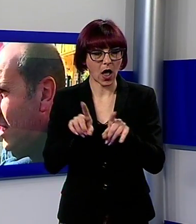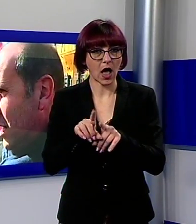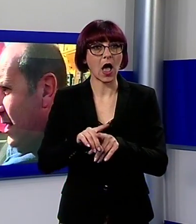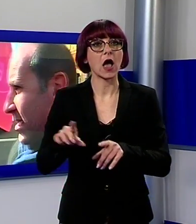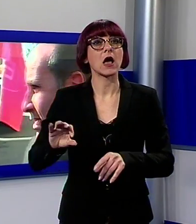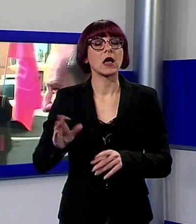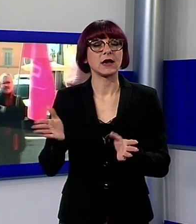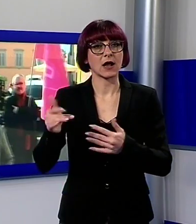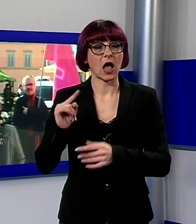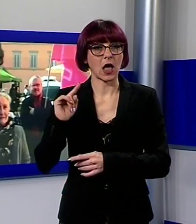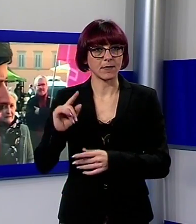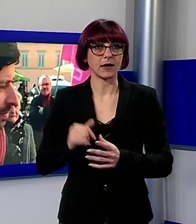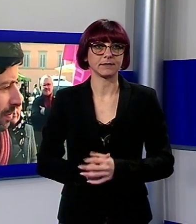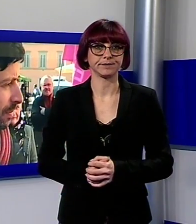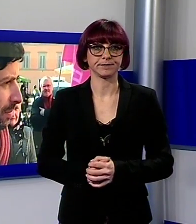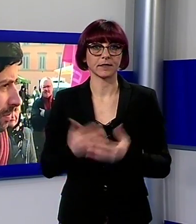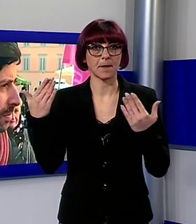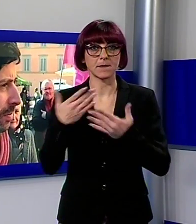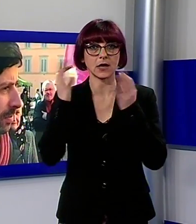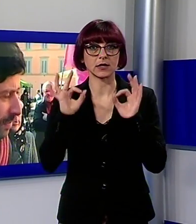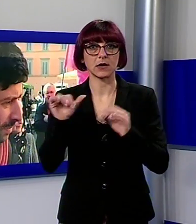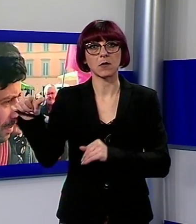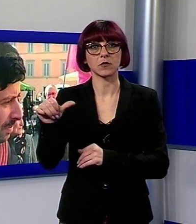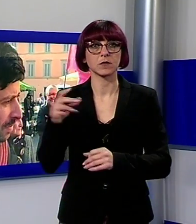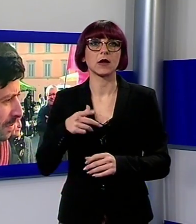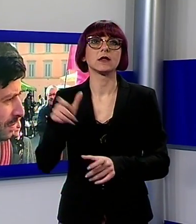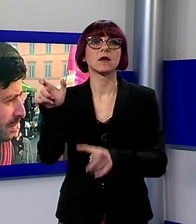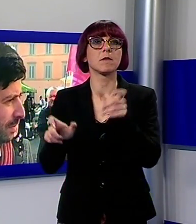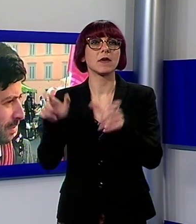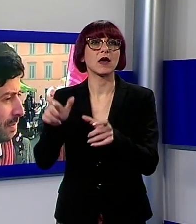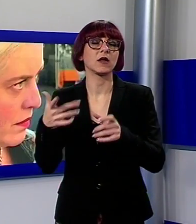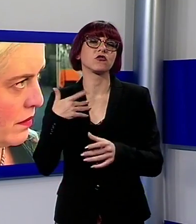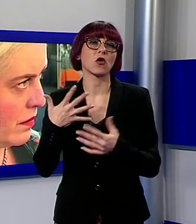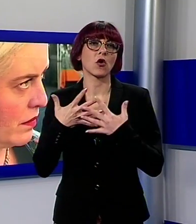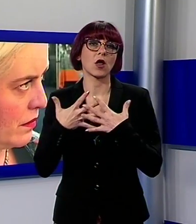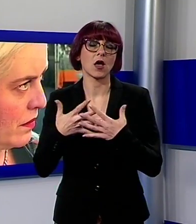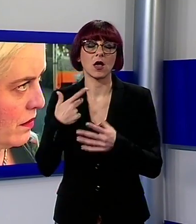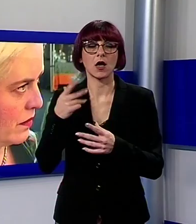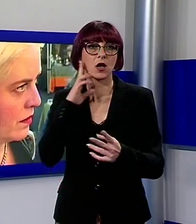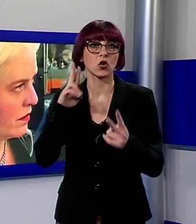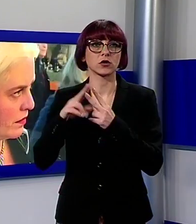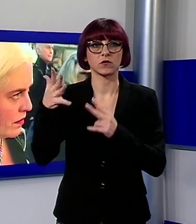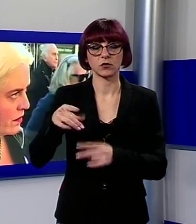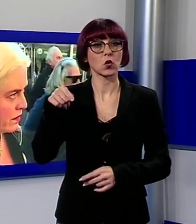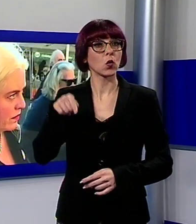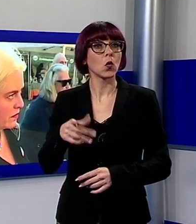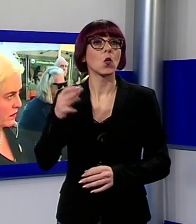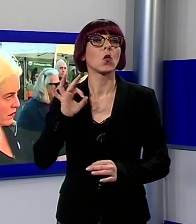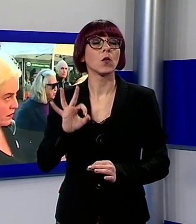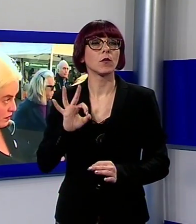Speranza ha incontrato i simpatizzanti al mercato di Pietrasanta. L'ex capogruppo del PD ha detto che per valorizzare lo sviluppo